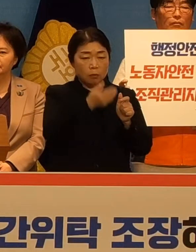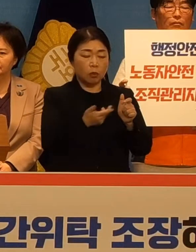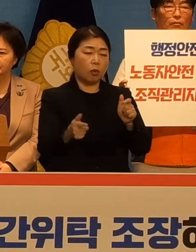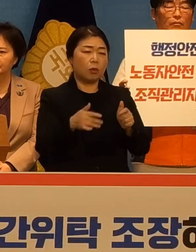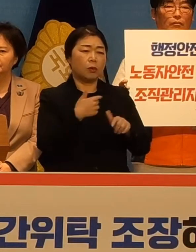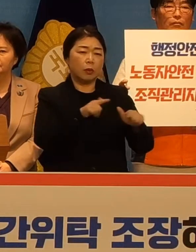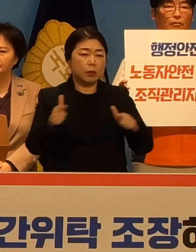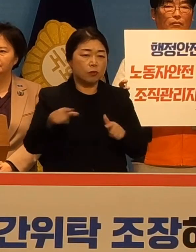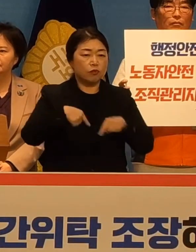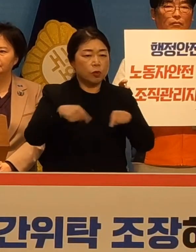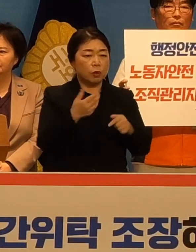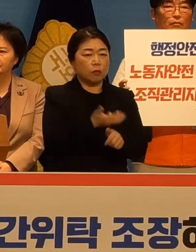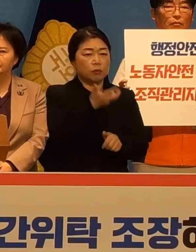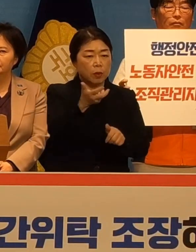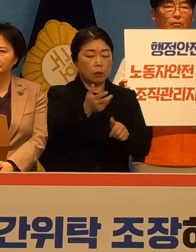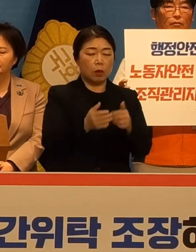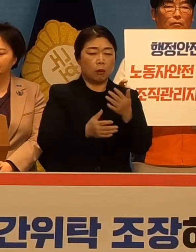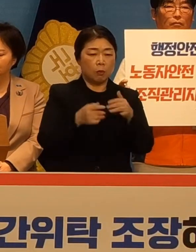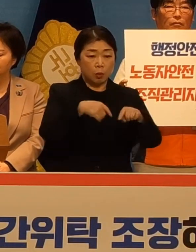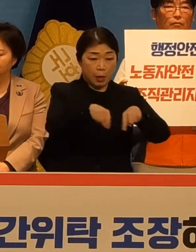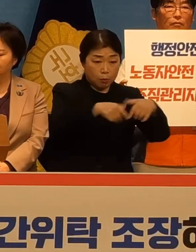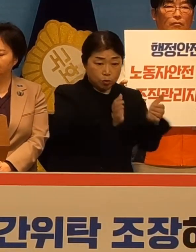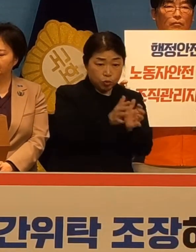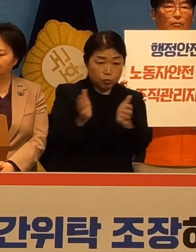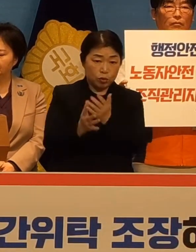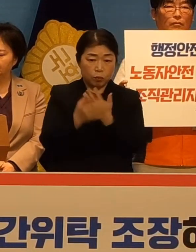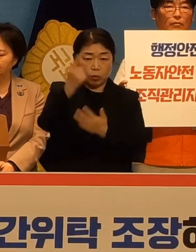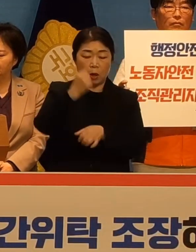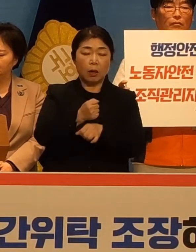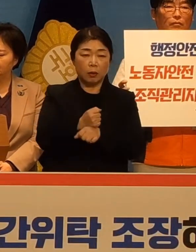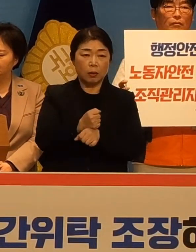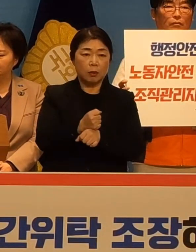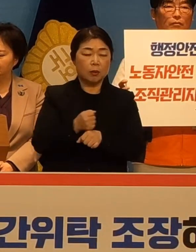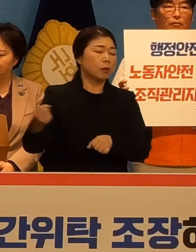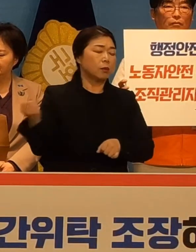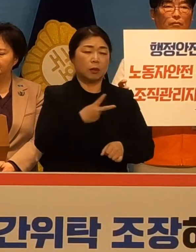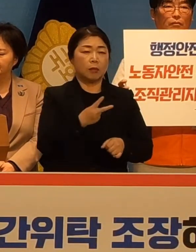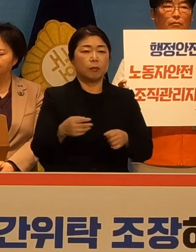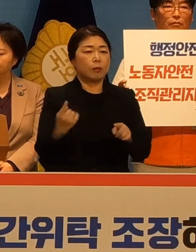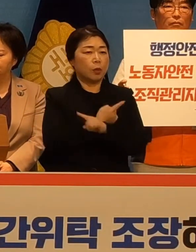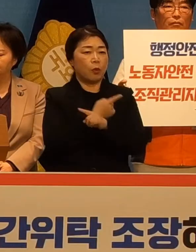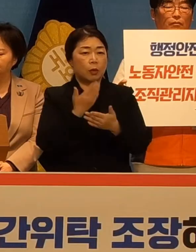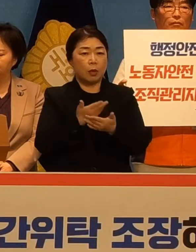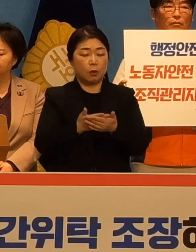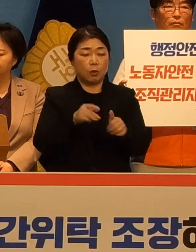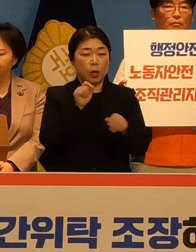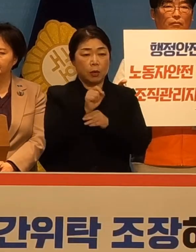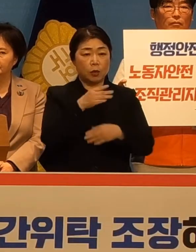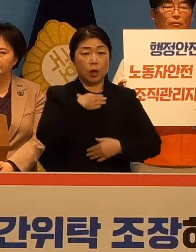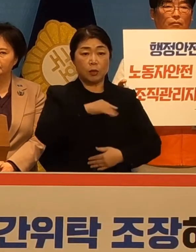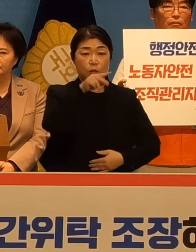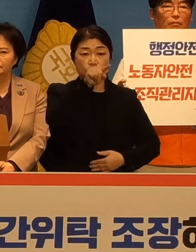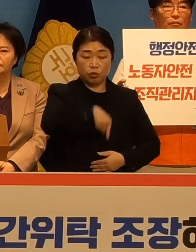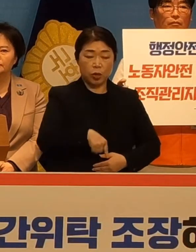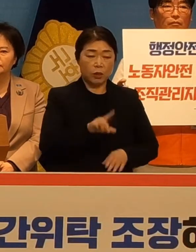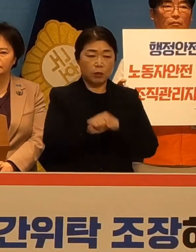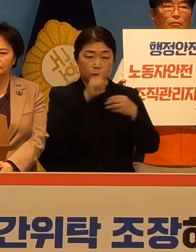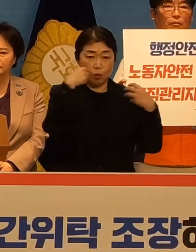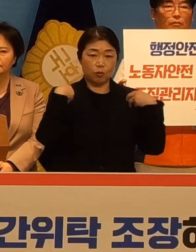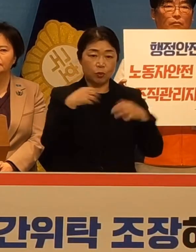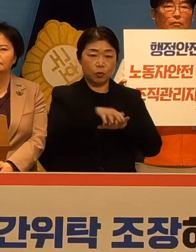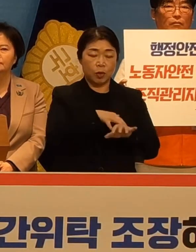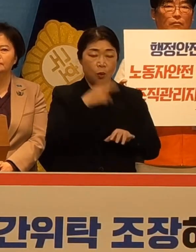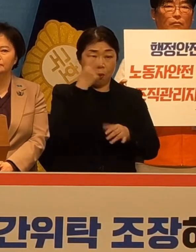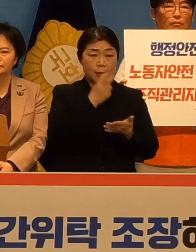통폐합 등을 통해 인력을 재배치할 것을 요구하는 행정안전부의 지방자치단체